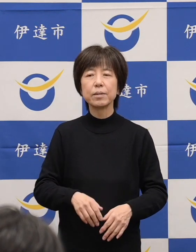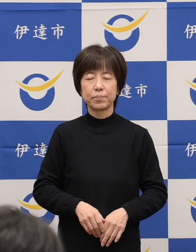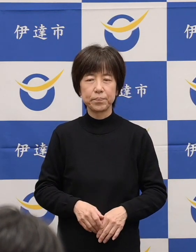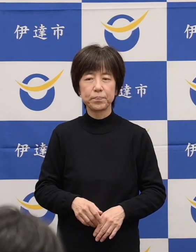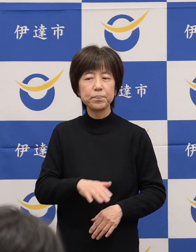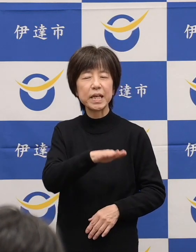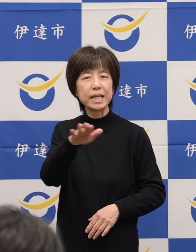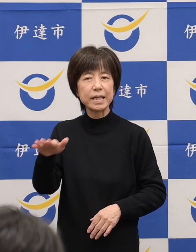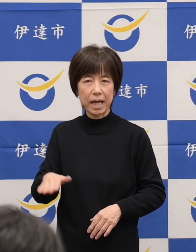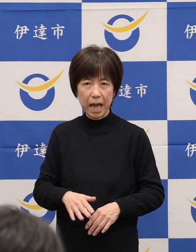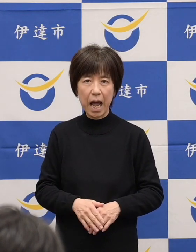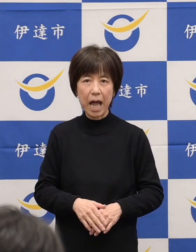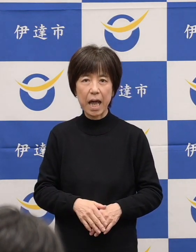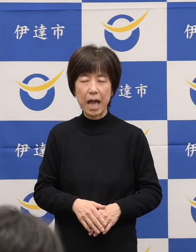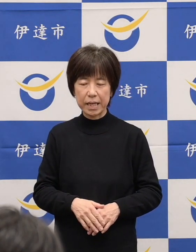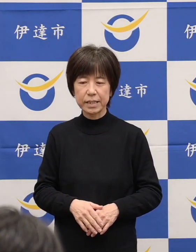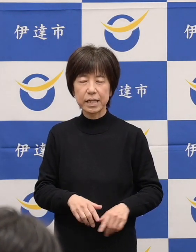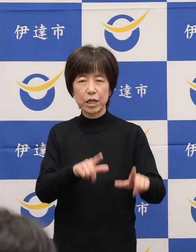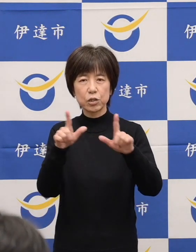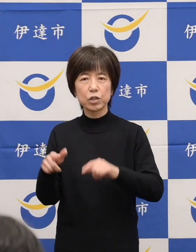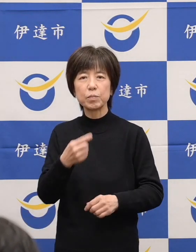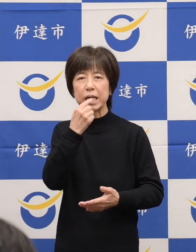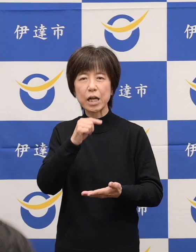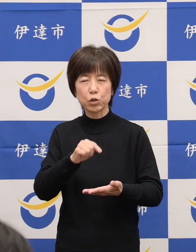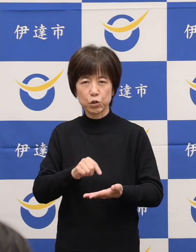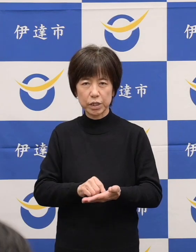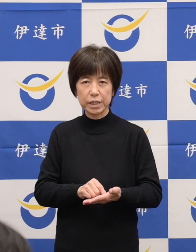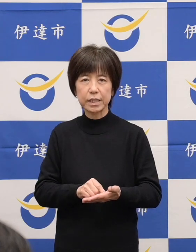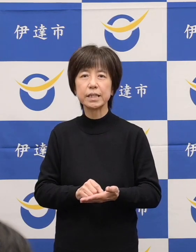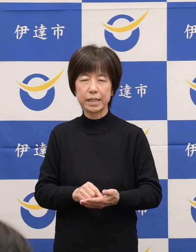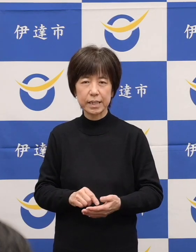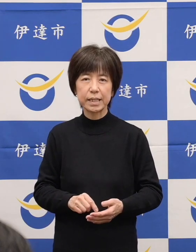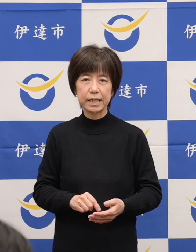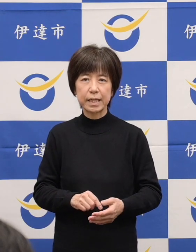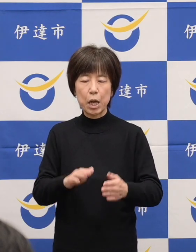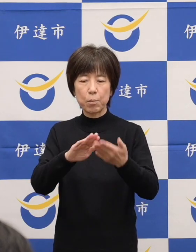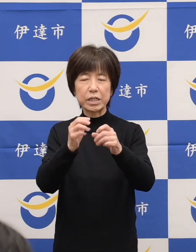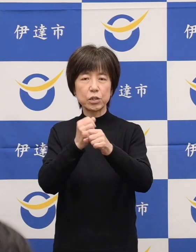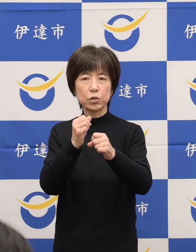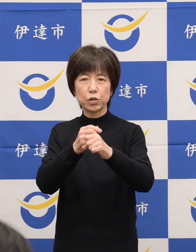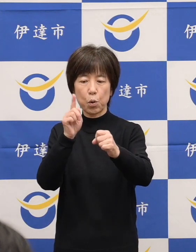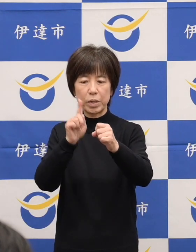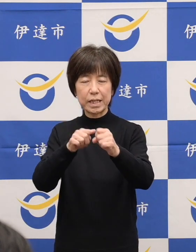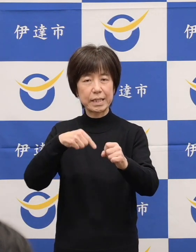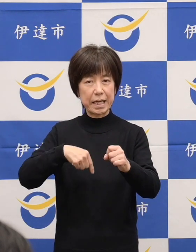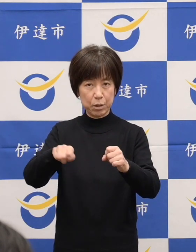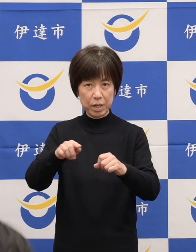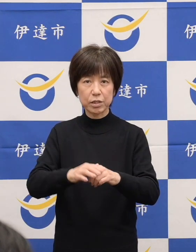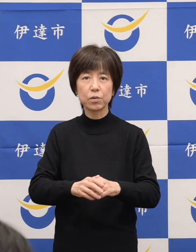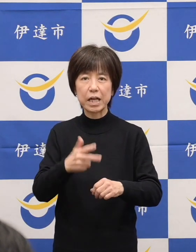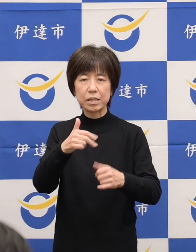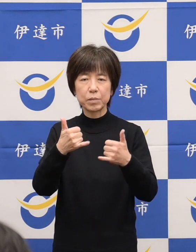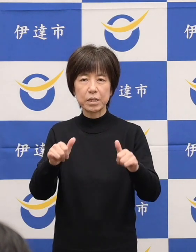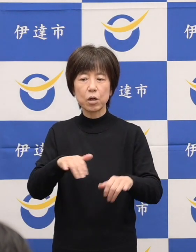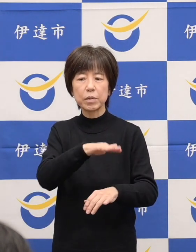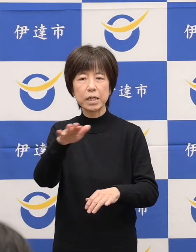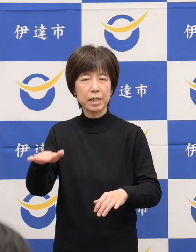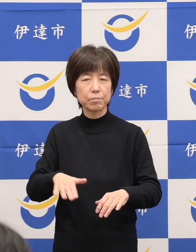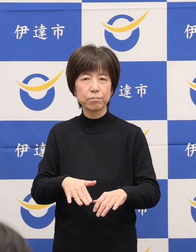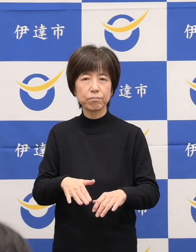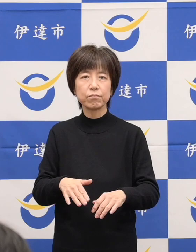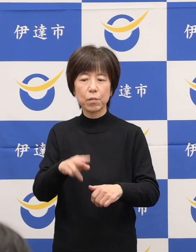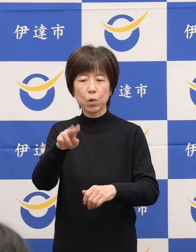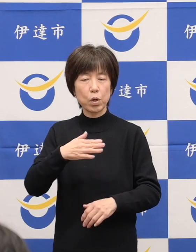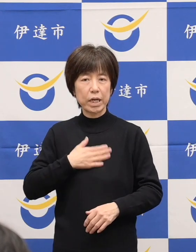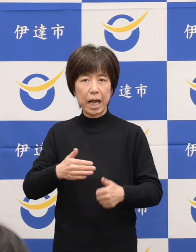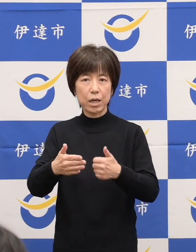して暮らしやすい街づくりを目指してまいりますので、市民の皆様の理解ご協力をお願いいた